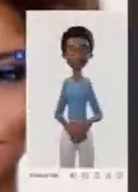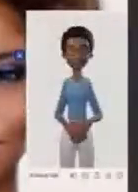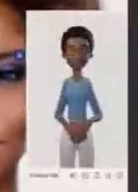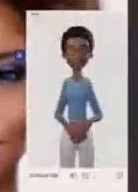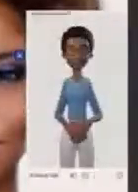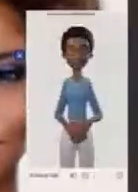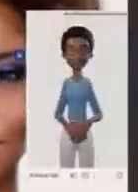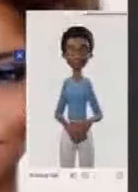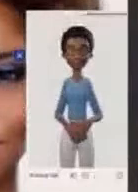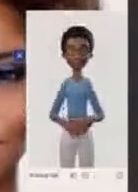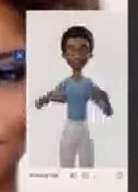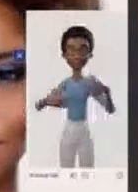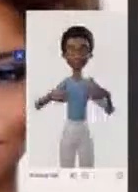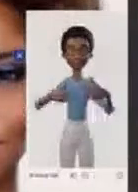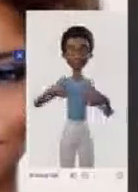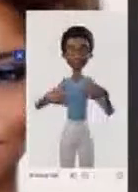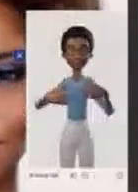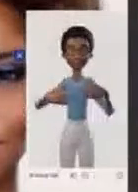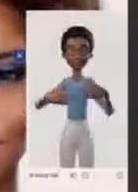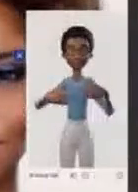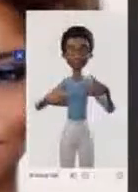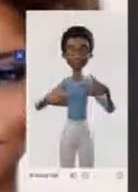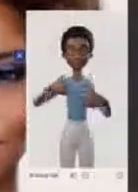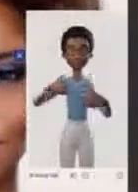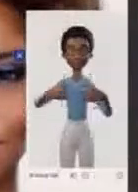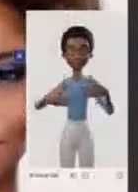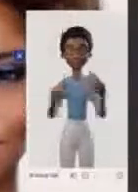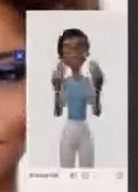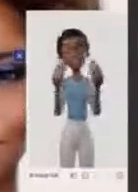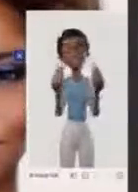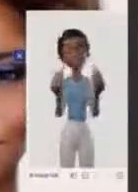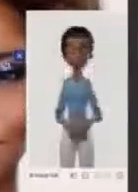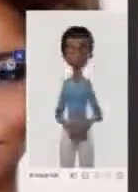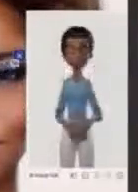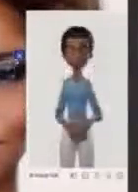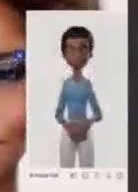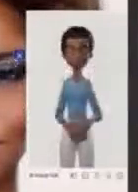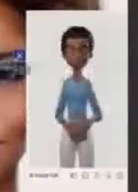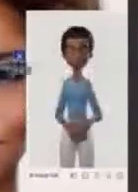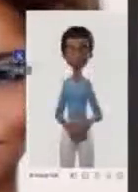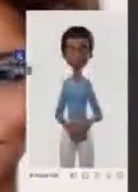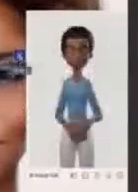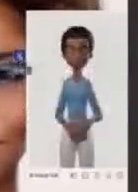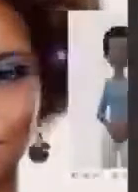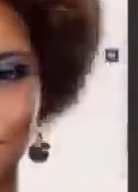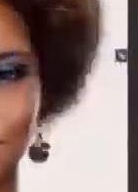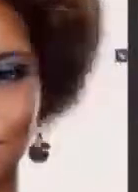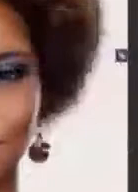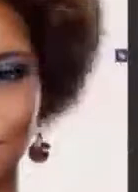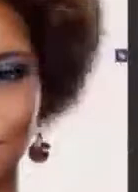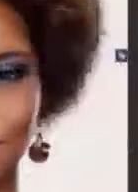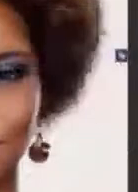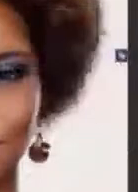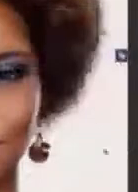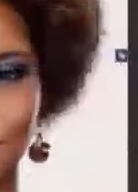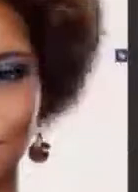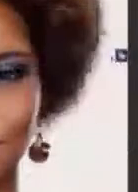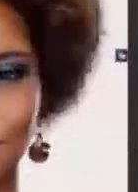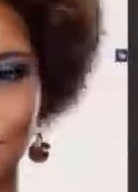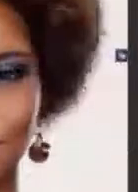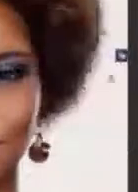oral, como Brasil e Portugal, Estados Unidos e Inglaterra, têm línguas de sinais diferentes, podem ter línguas de sinais